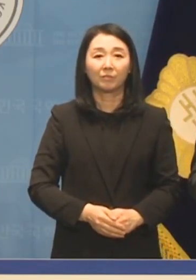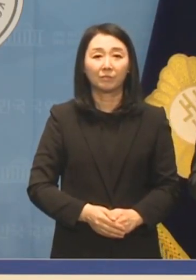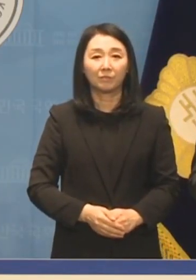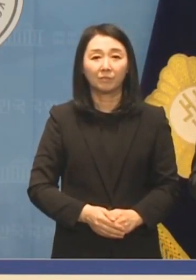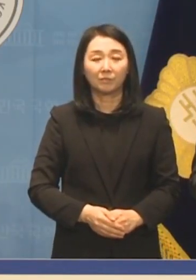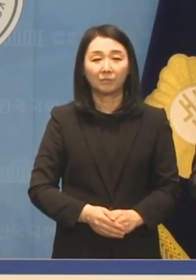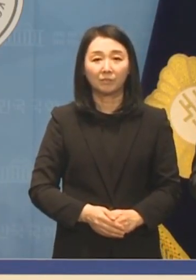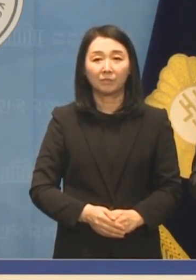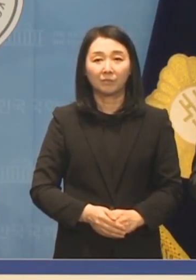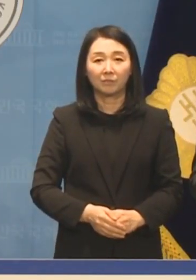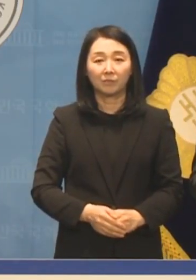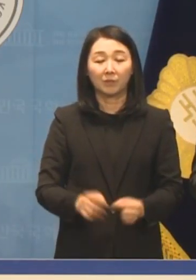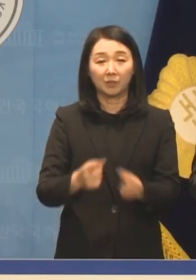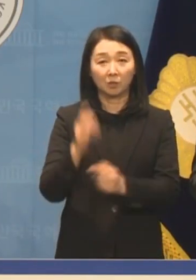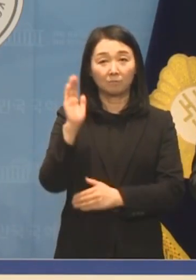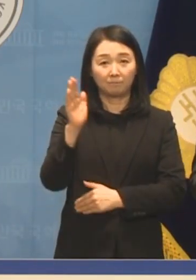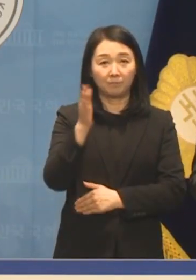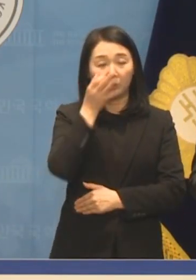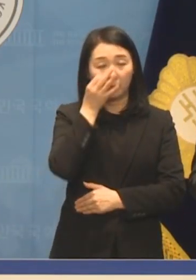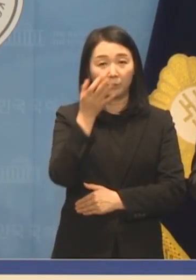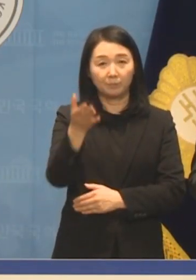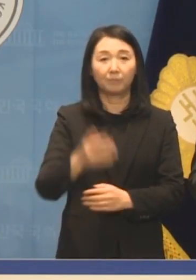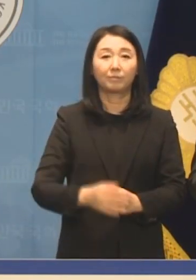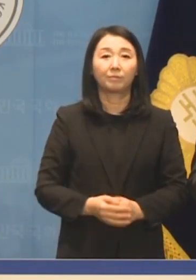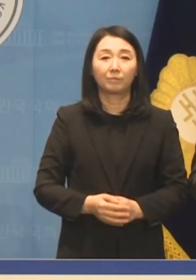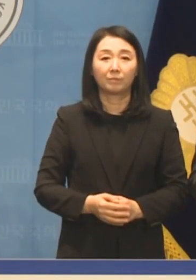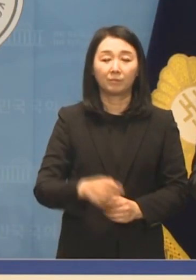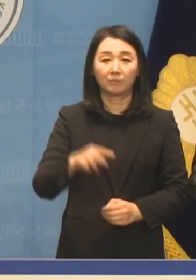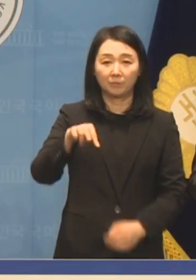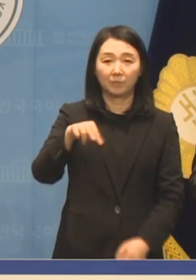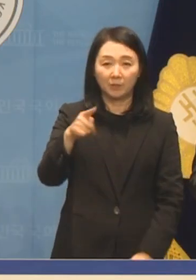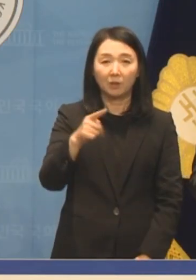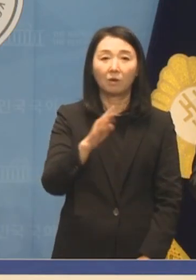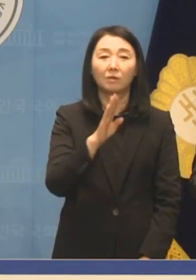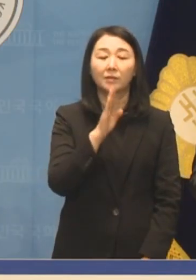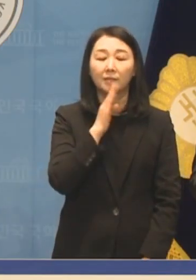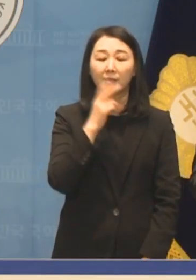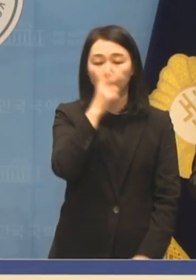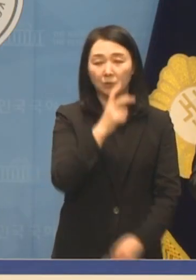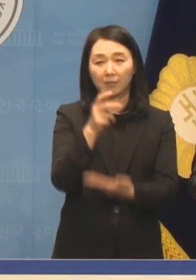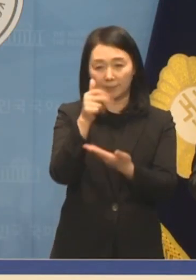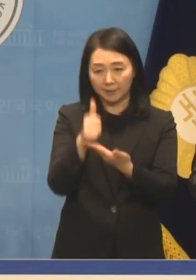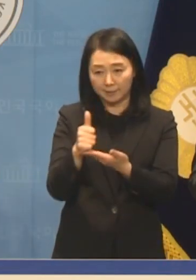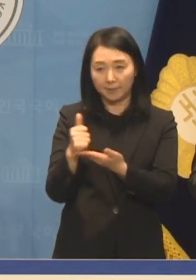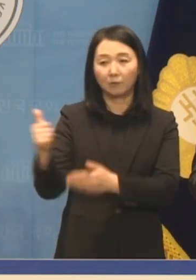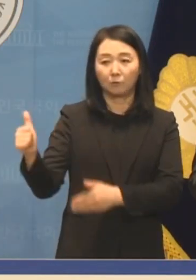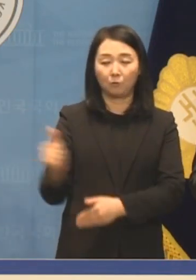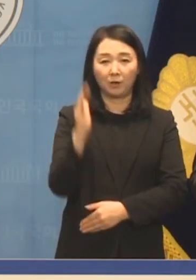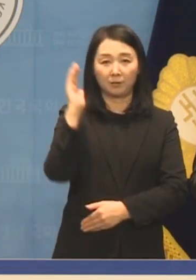바로 첫 순서 첫 말씀 들어보겠습니다. 서영교 진상조사단장님 말씀 듣겠습니다.